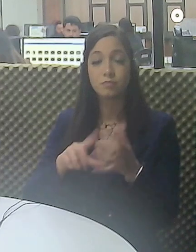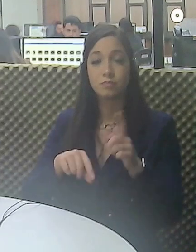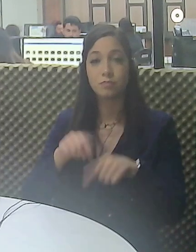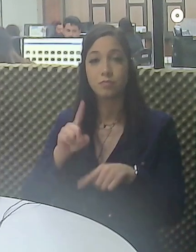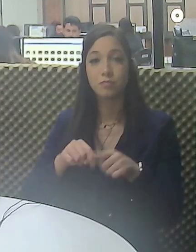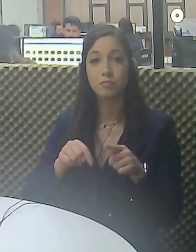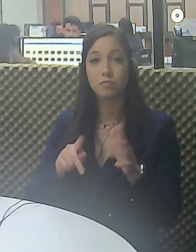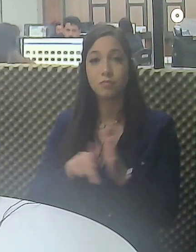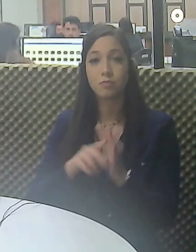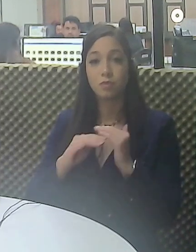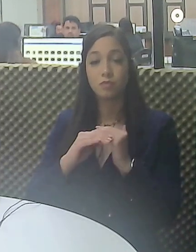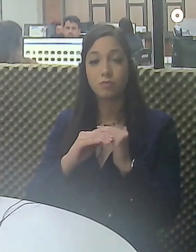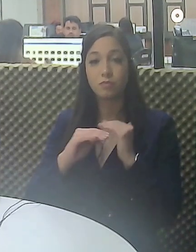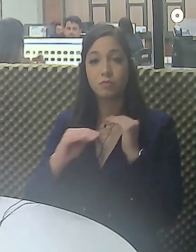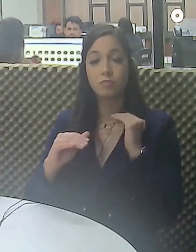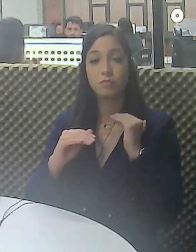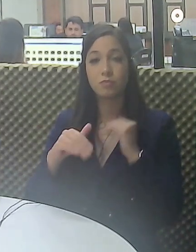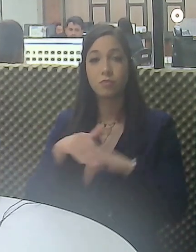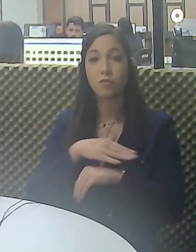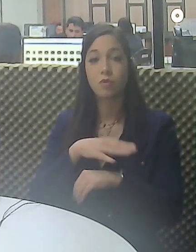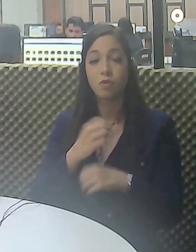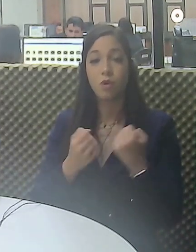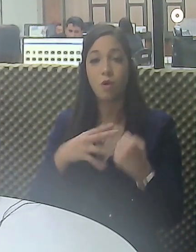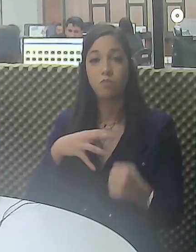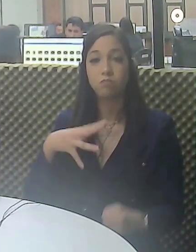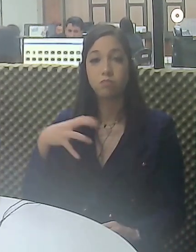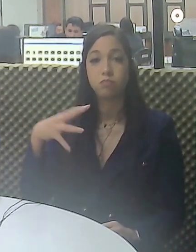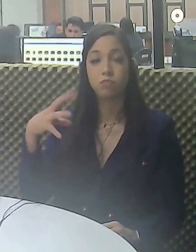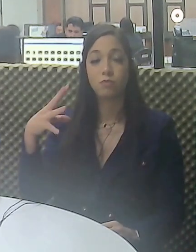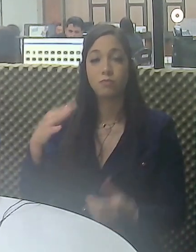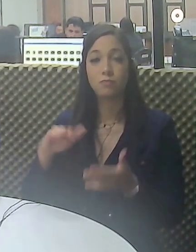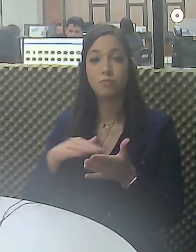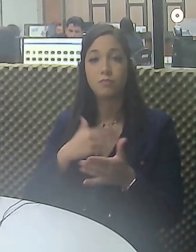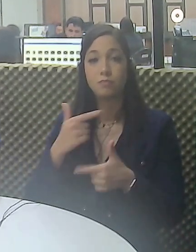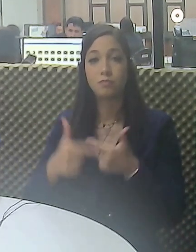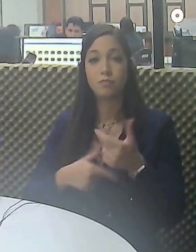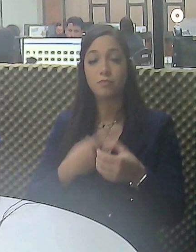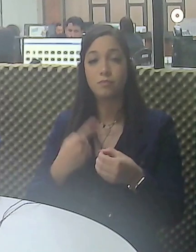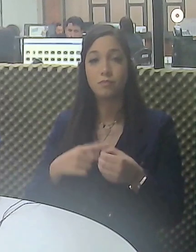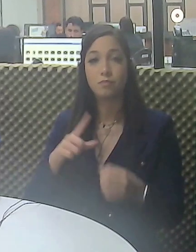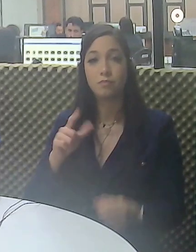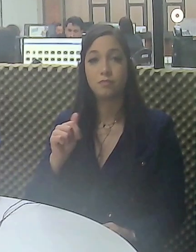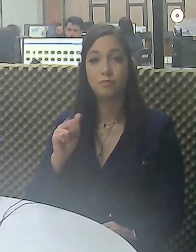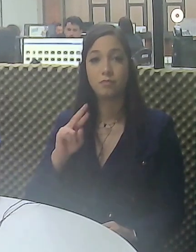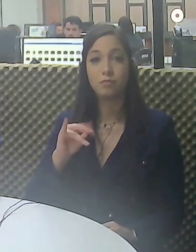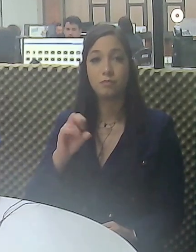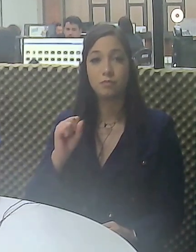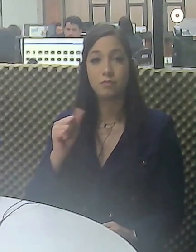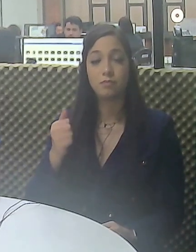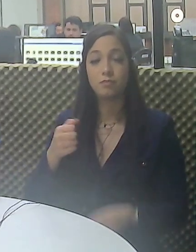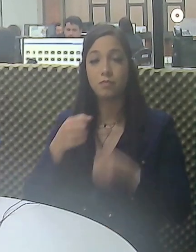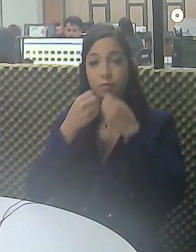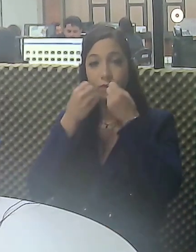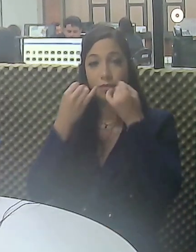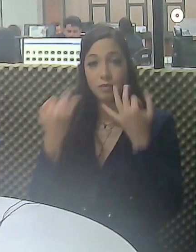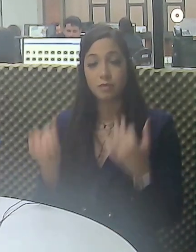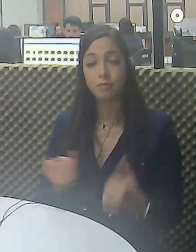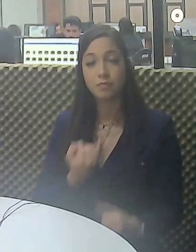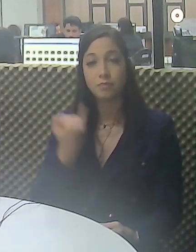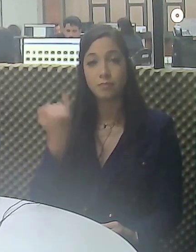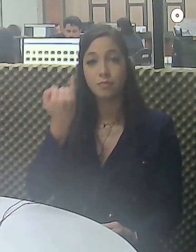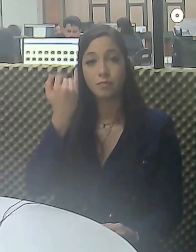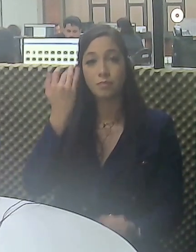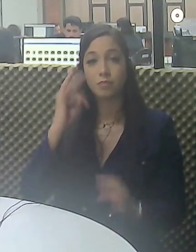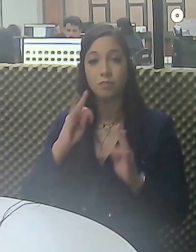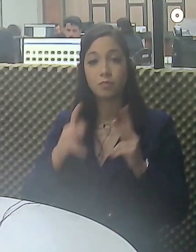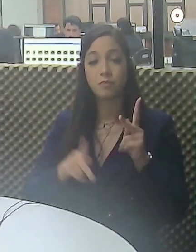para patrulhamento de vias e fumacê. A secretária de Serviços Urbanos, Larissa Espíndola, reforça a importância de